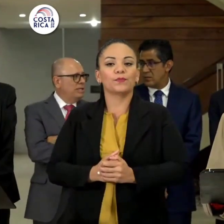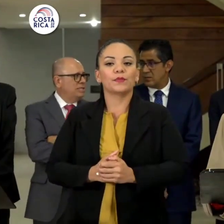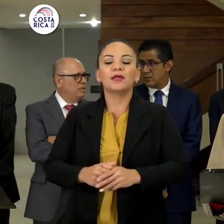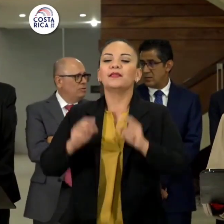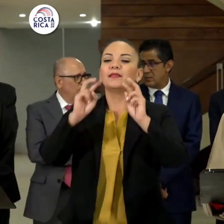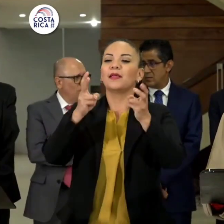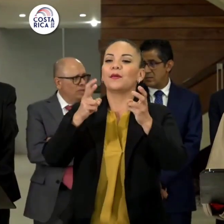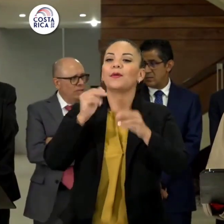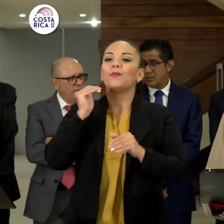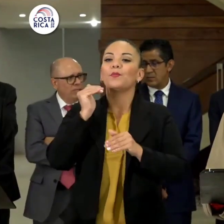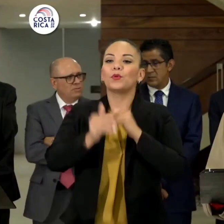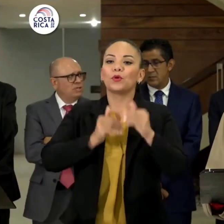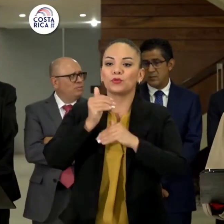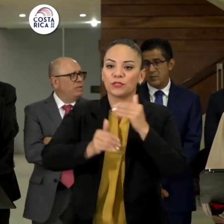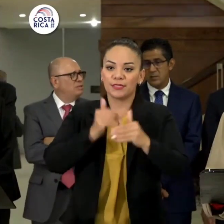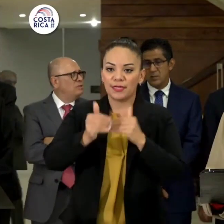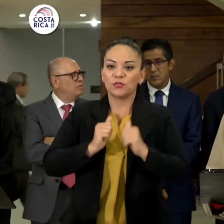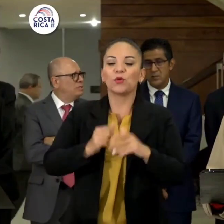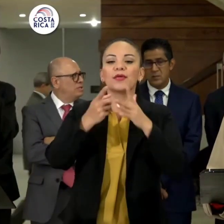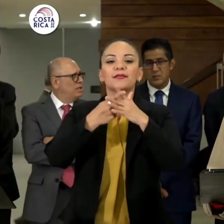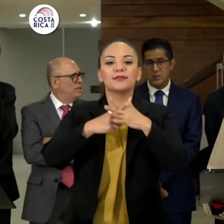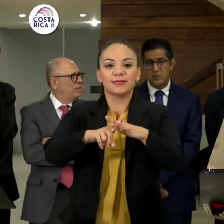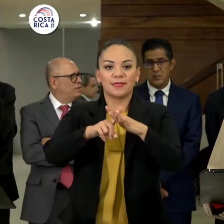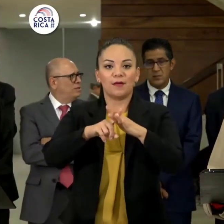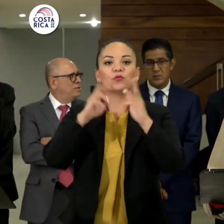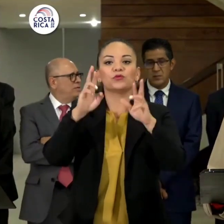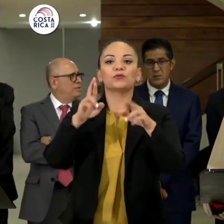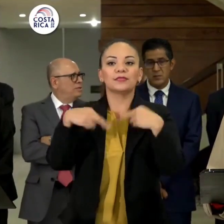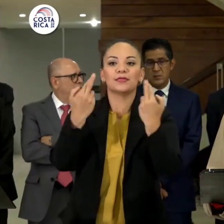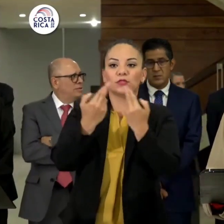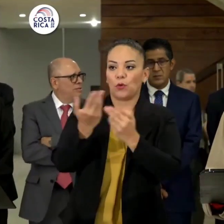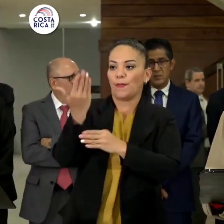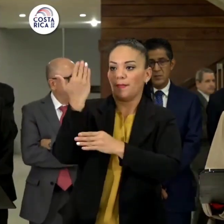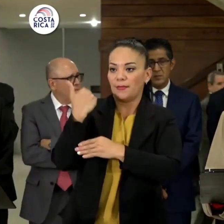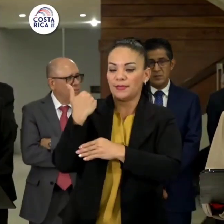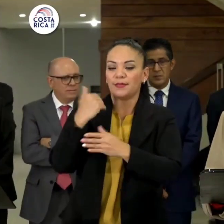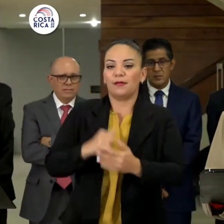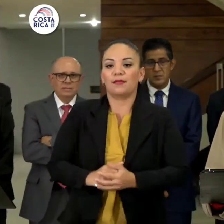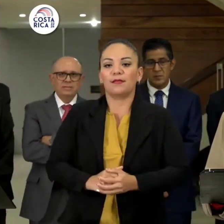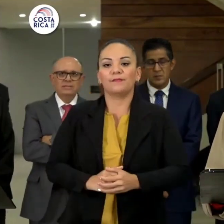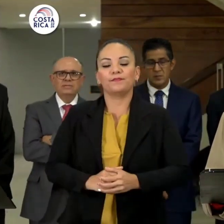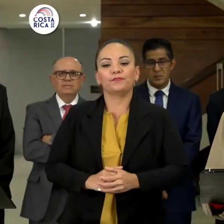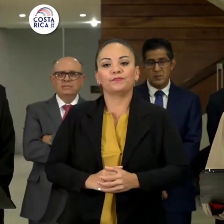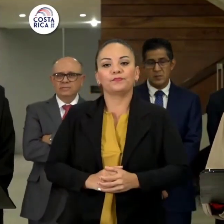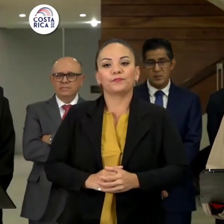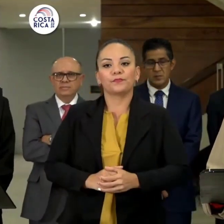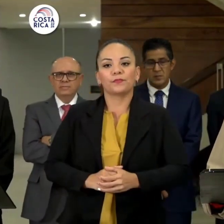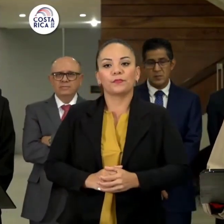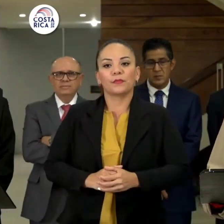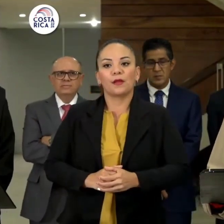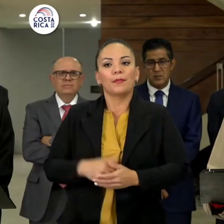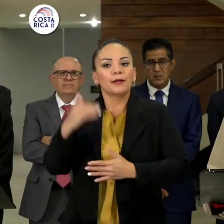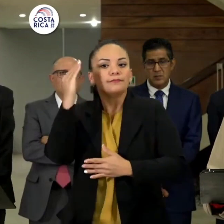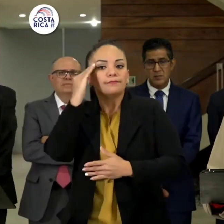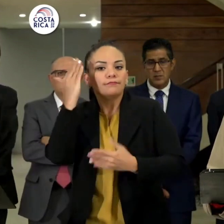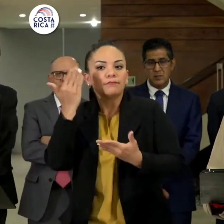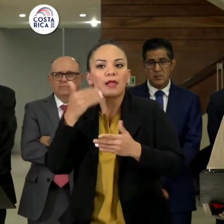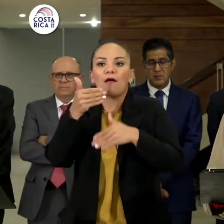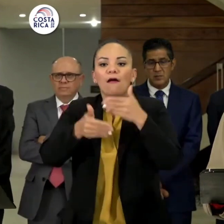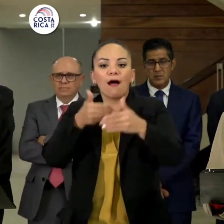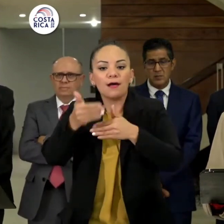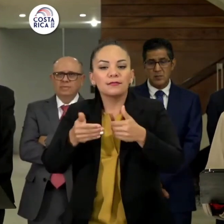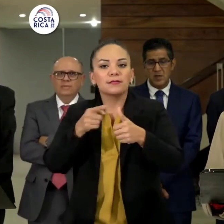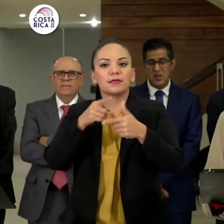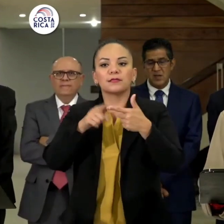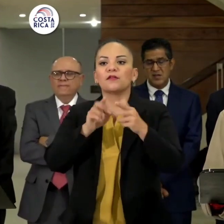el proceso que iniciamos en la sesión pasada para conocer los avances, los resultados